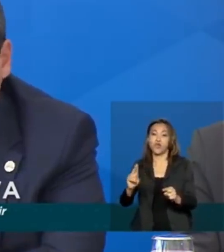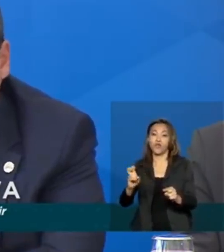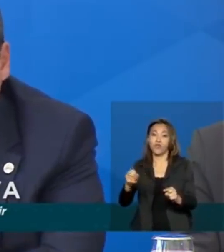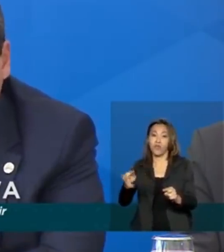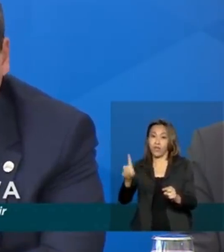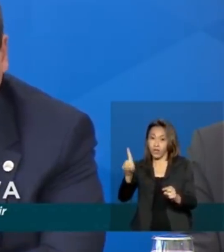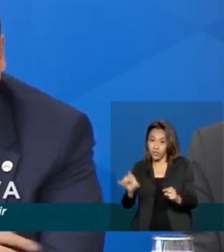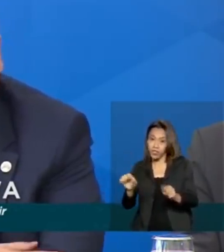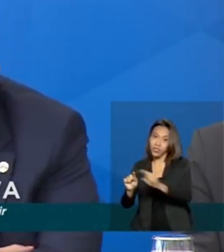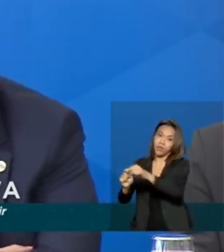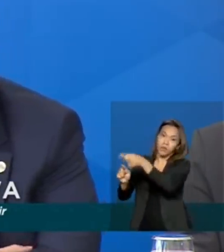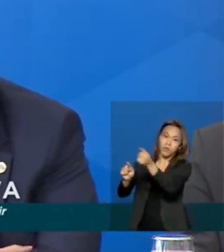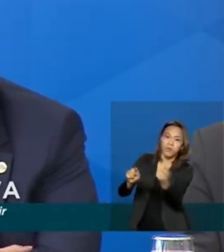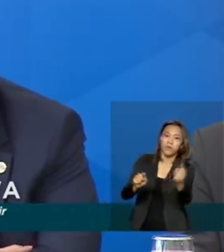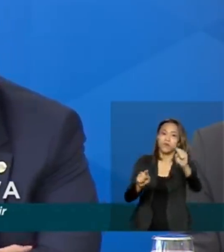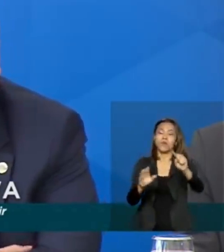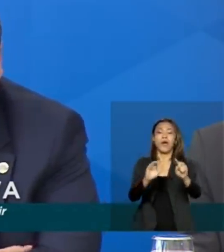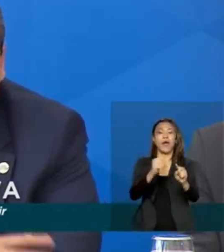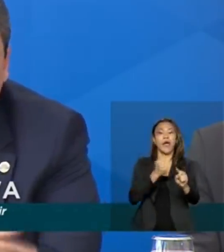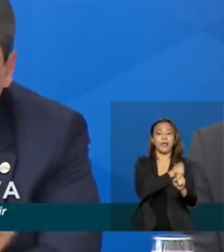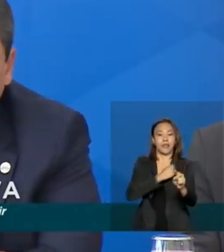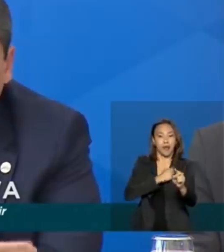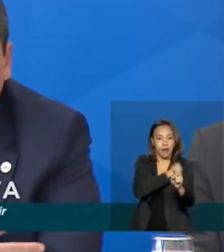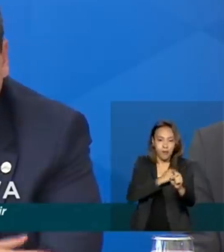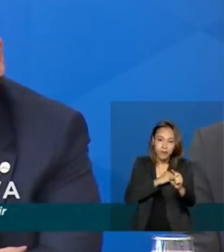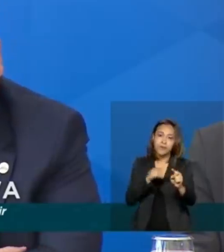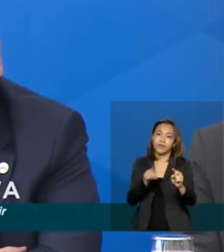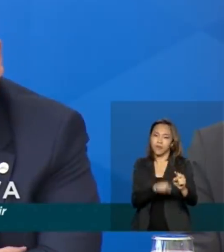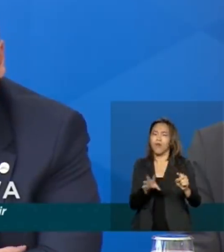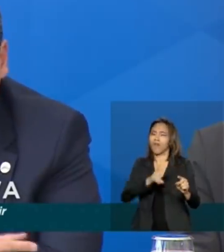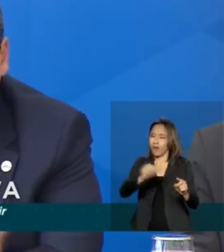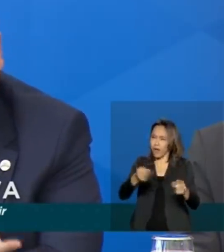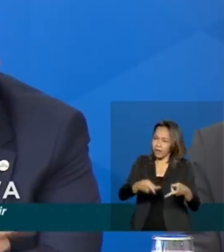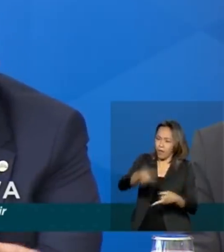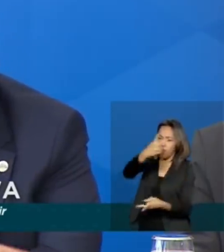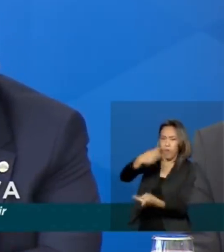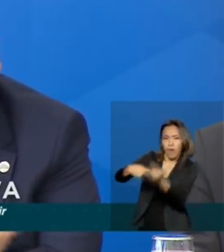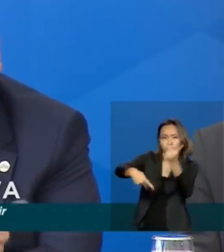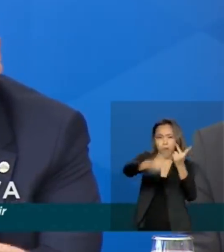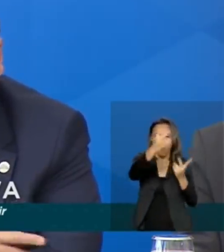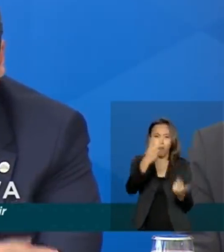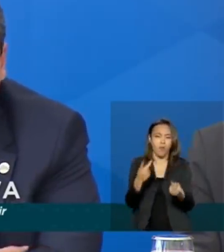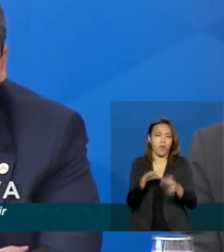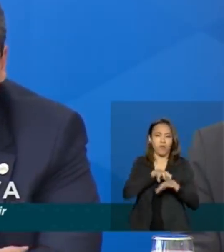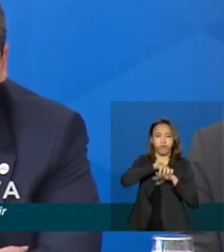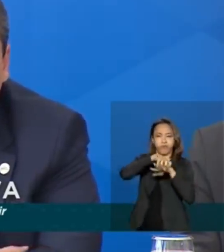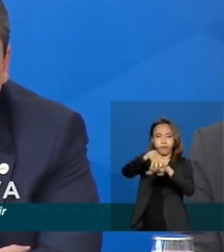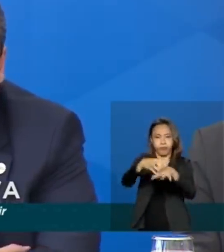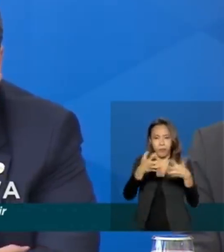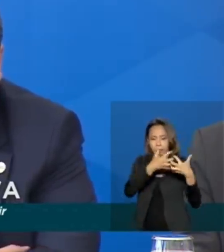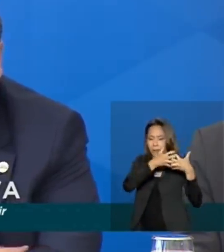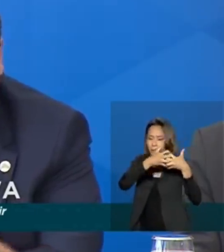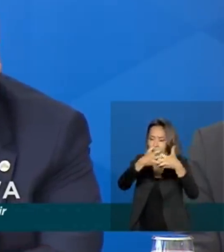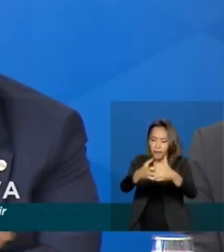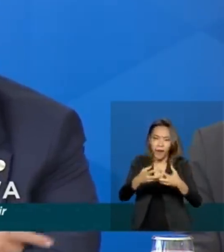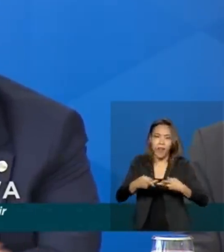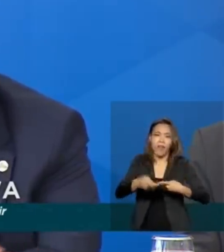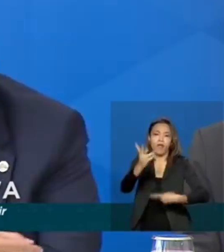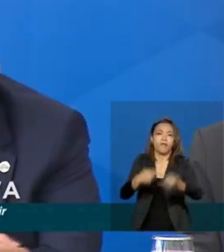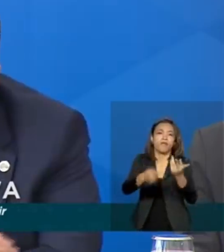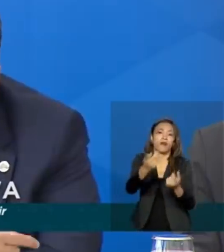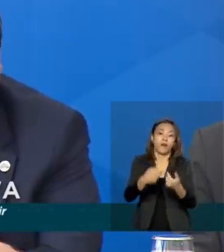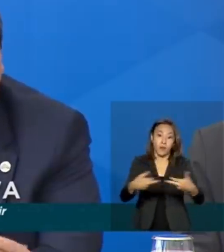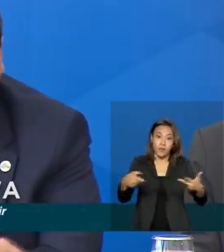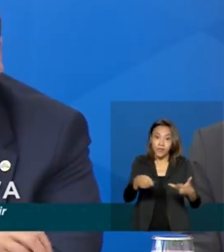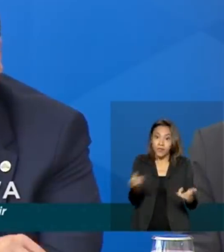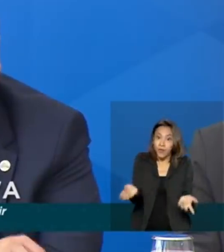isso fecha, né, a Ferrovia Norte-Sul, que vai transportar muita carga, inclusive carga geral, carga containerizada. Isso cria um novo